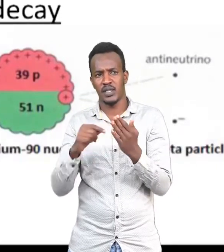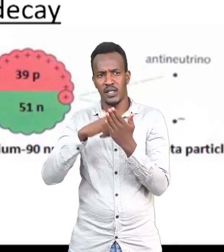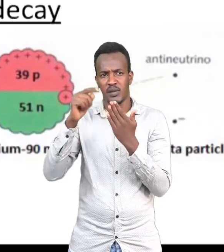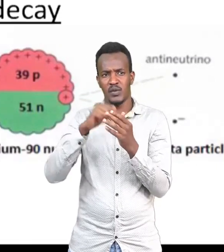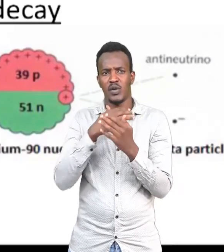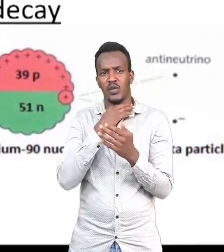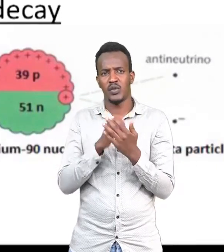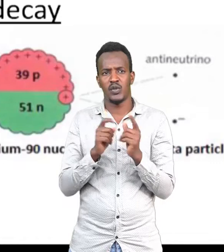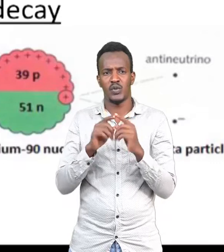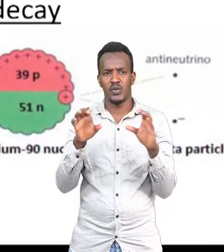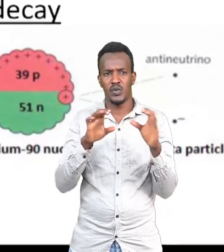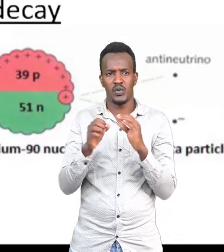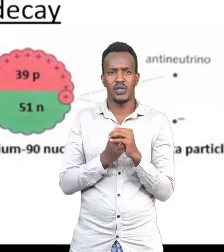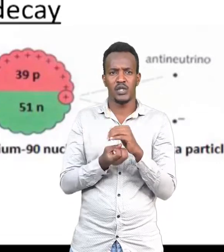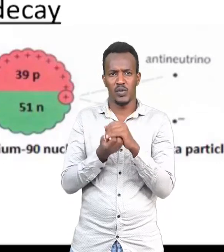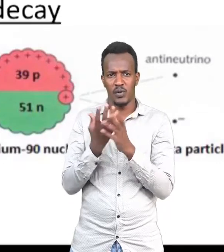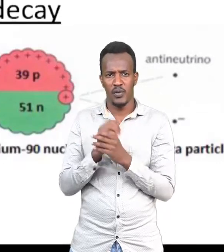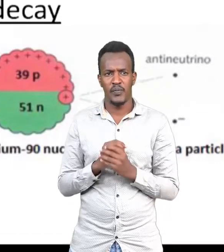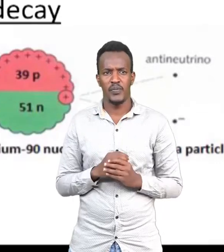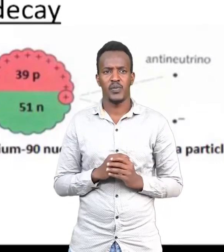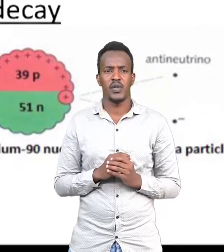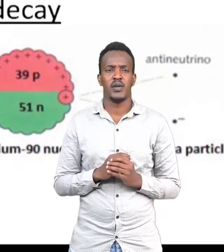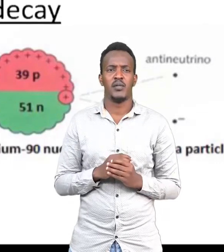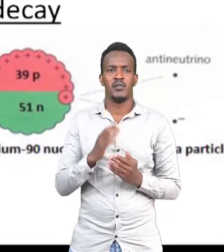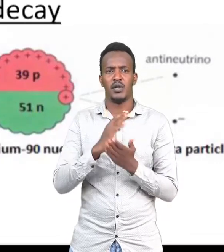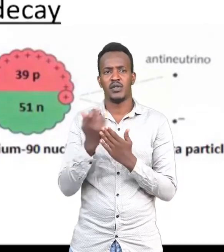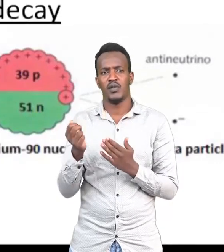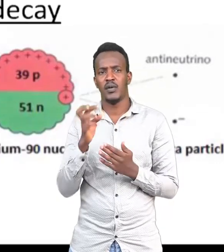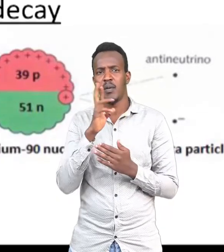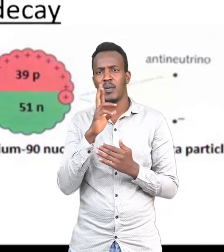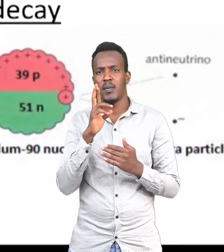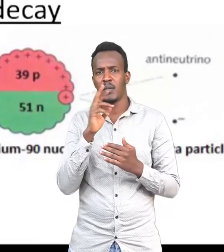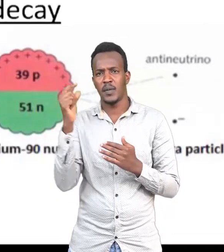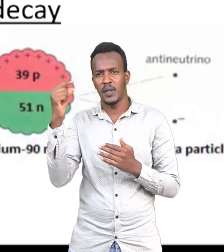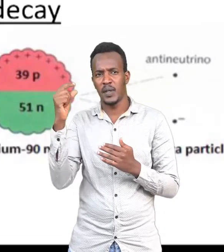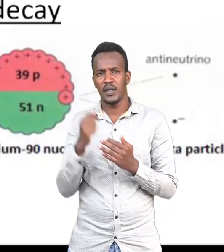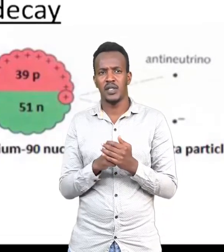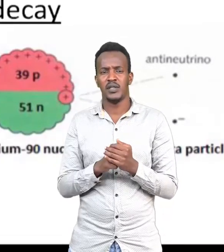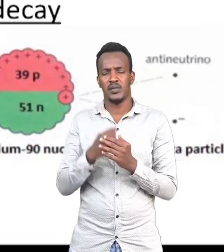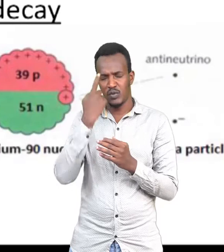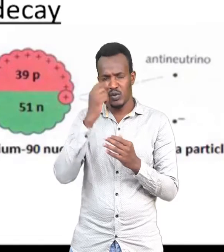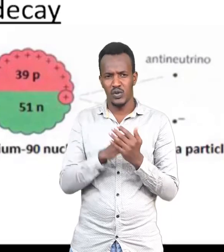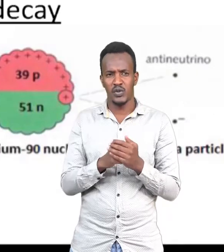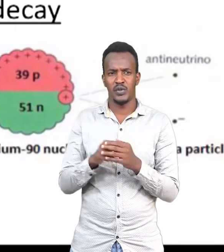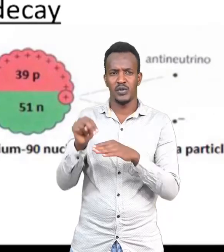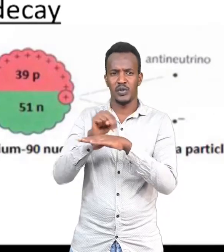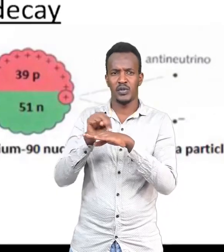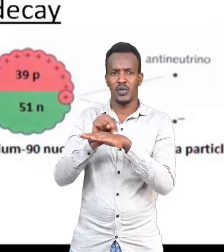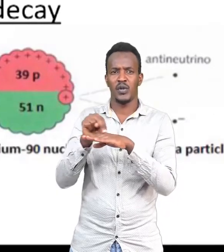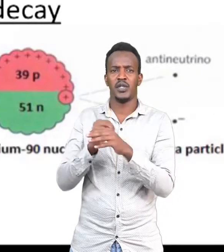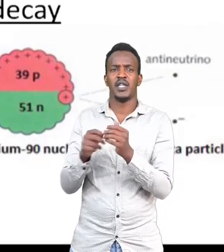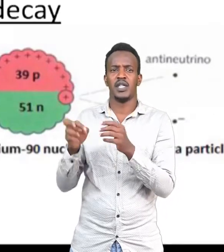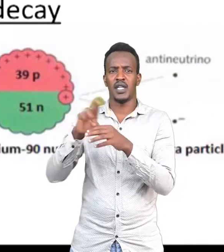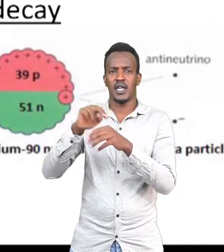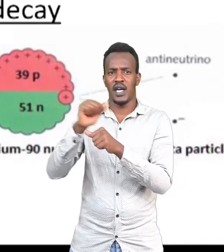in particle ka cusub markaasi uu ka soo baxo way qaybta akhtarkiiba la calaamadiyay oo loo jeedo markaasi neutron kana markaasi reaction ka wata neutron ka reaction ka